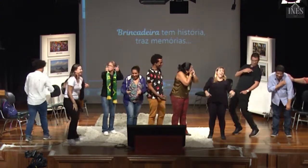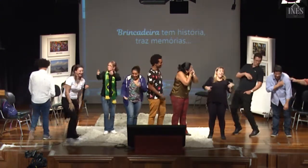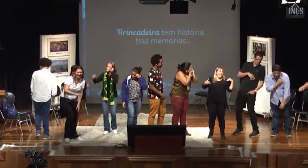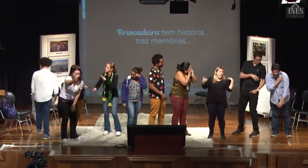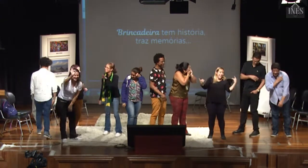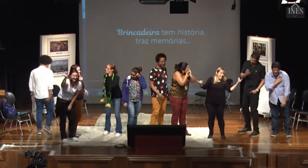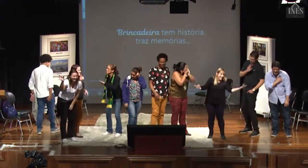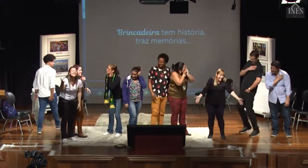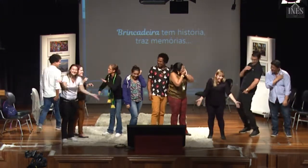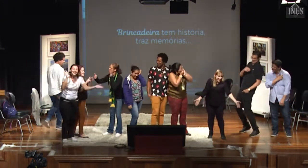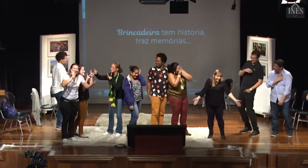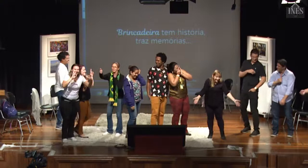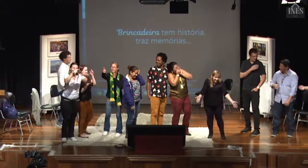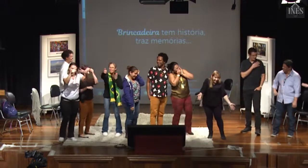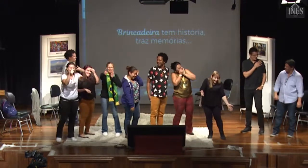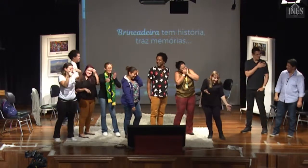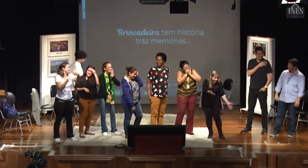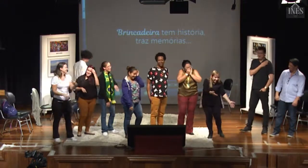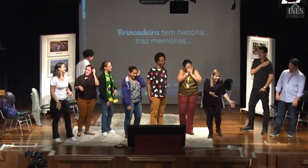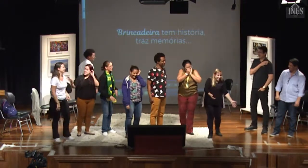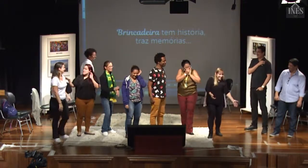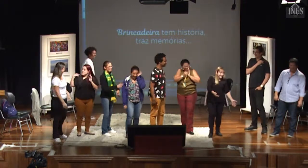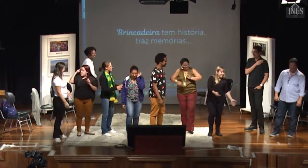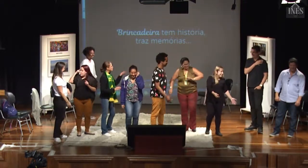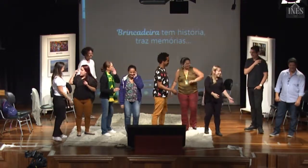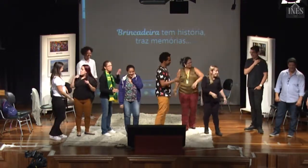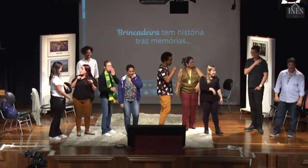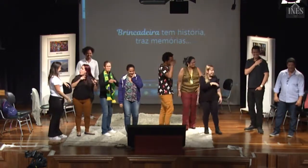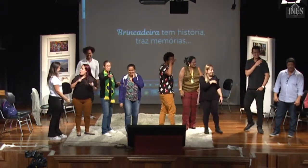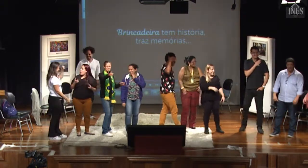mundo foi batendo de forma grossa. Legal, né? Uma terceira opção.